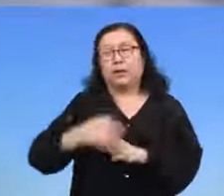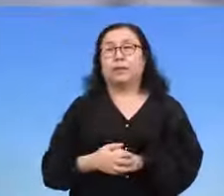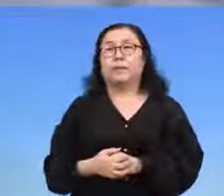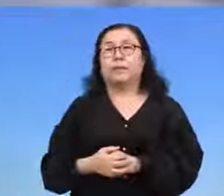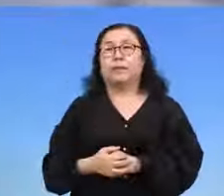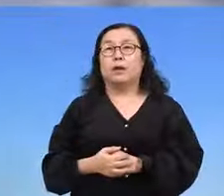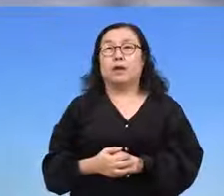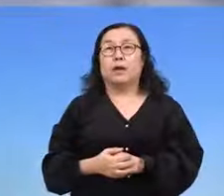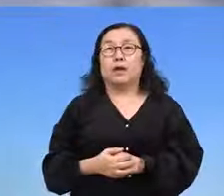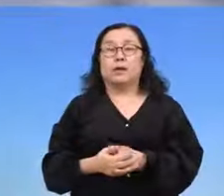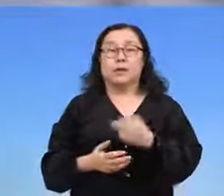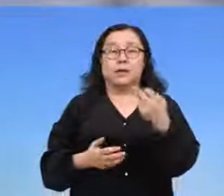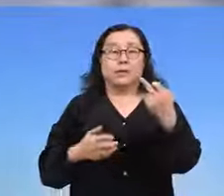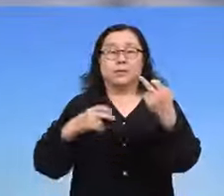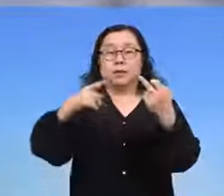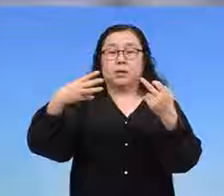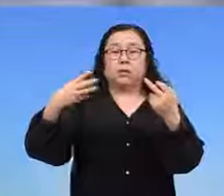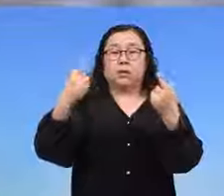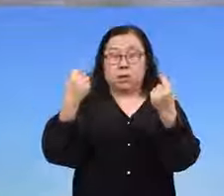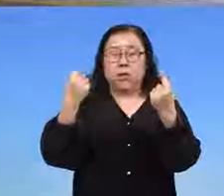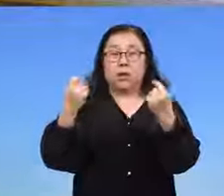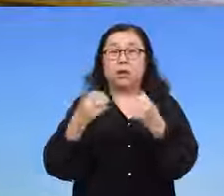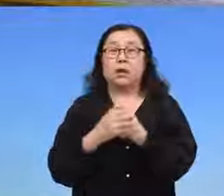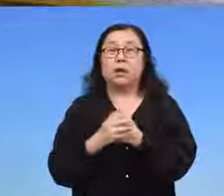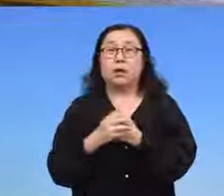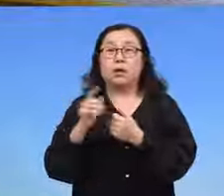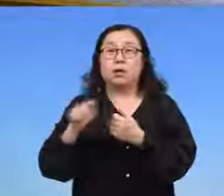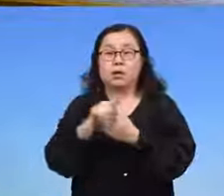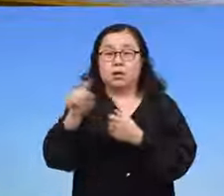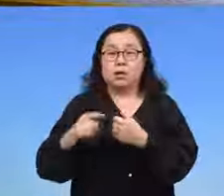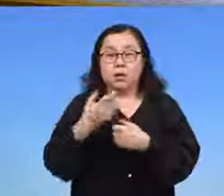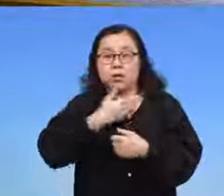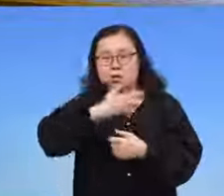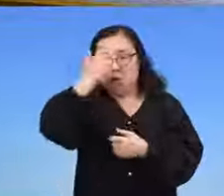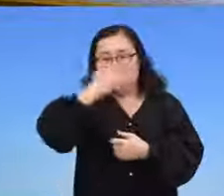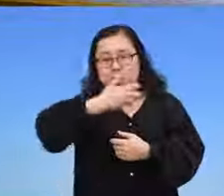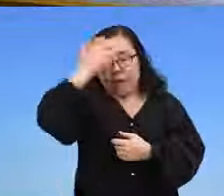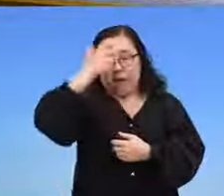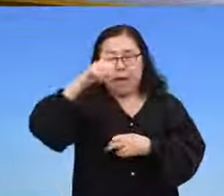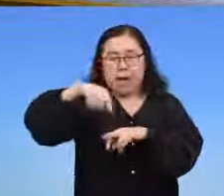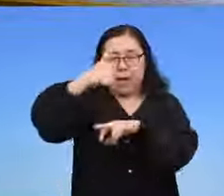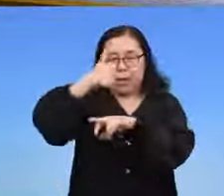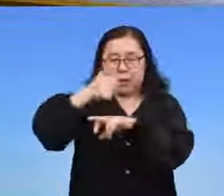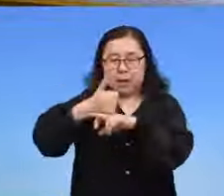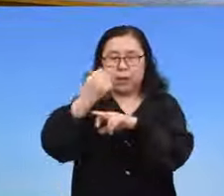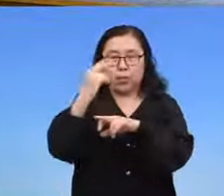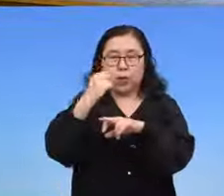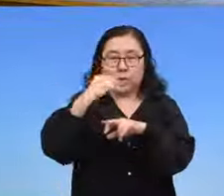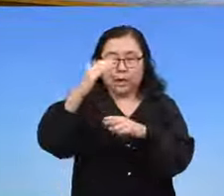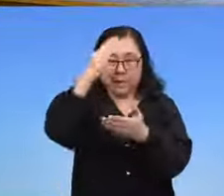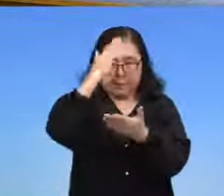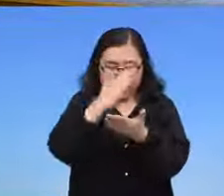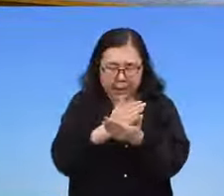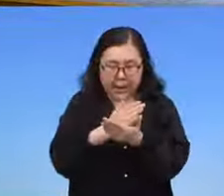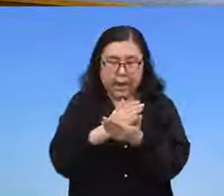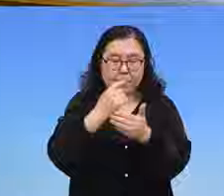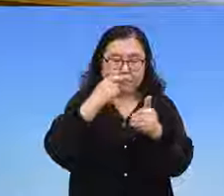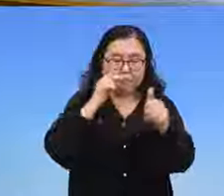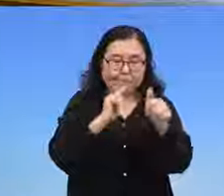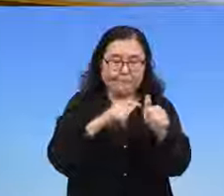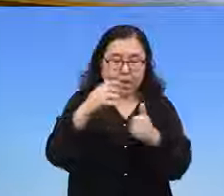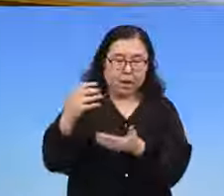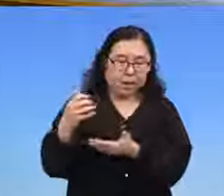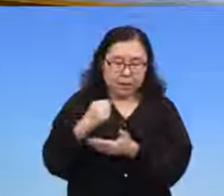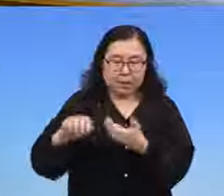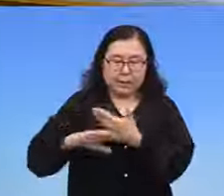합니다. 그건 12절 말씀도 마찬가지 아닙니까? 그들은 꿈에 헤롯에게로 돌아가지 말라 지시하심을 받아